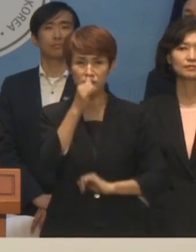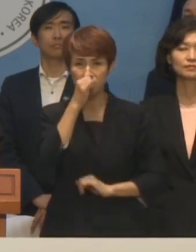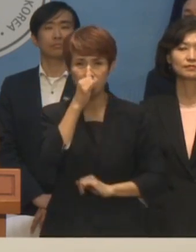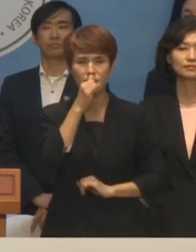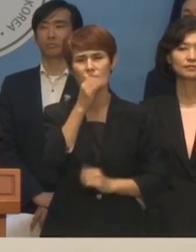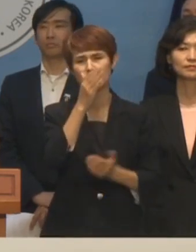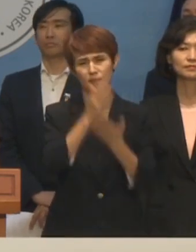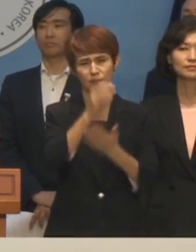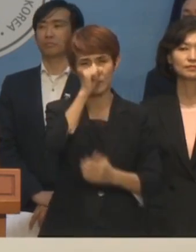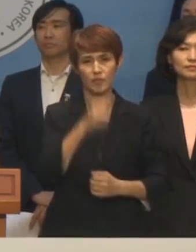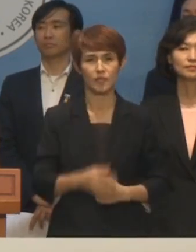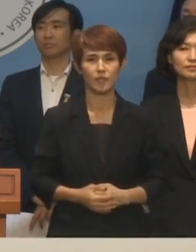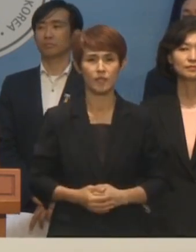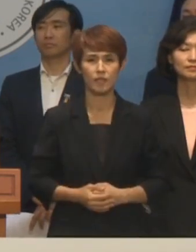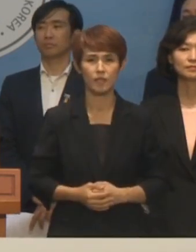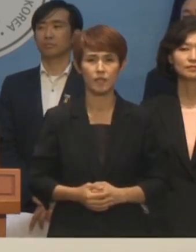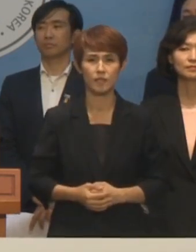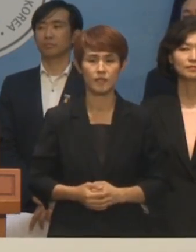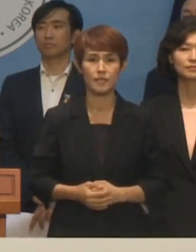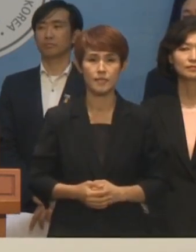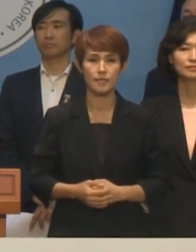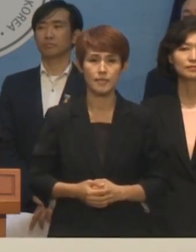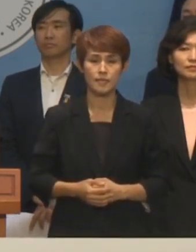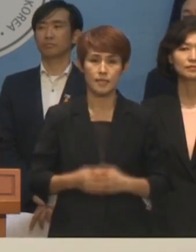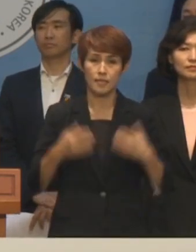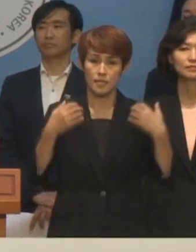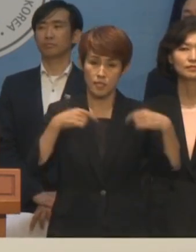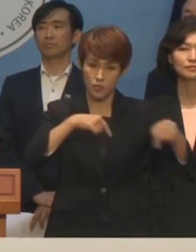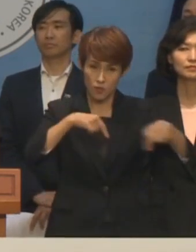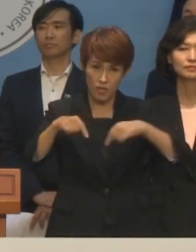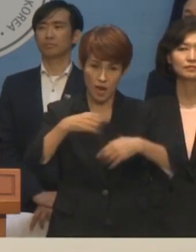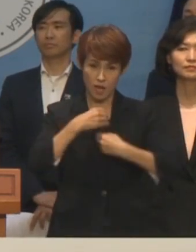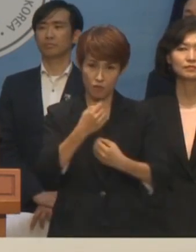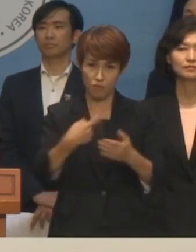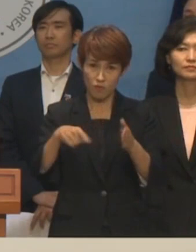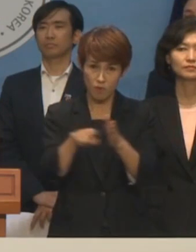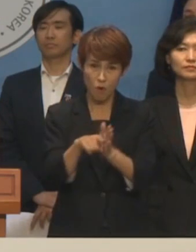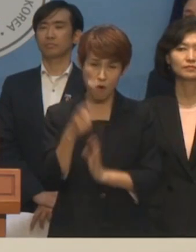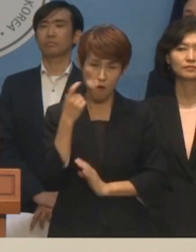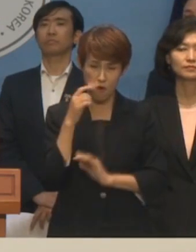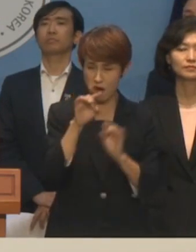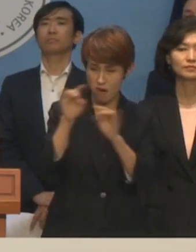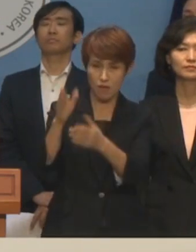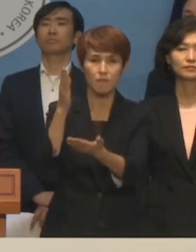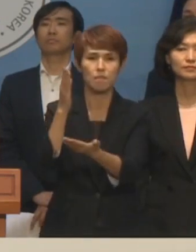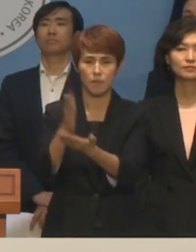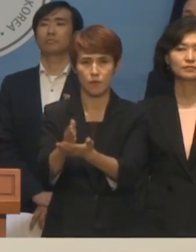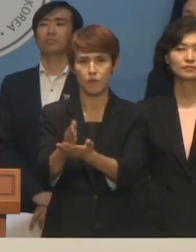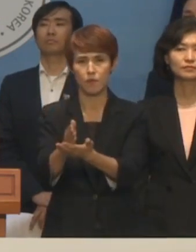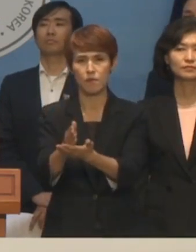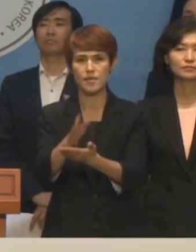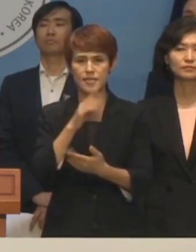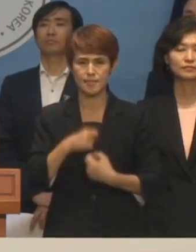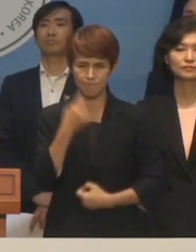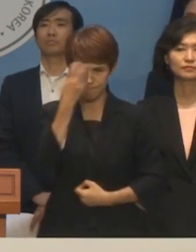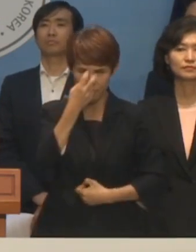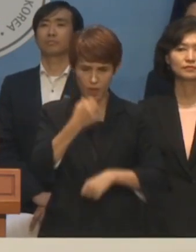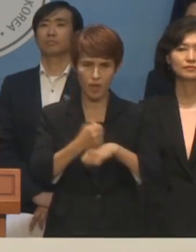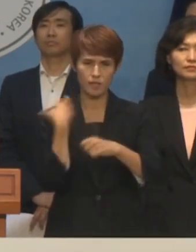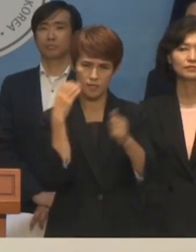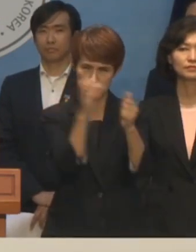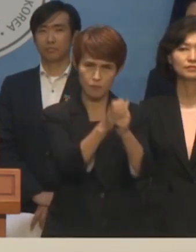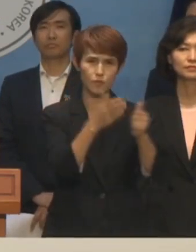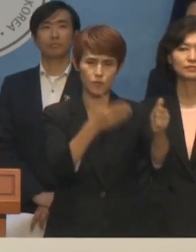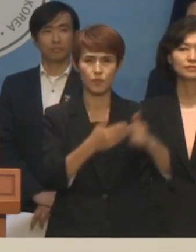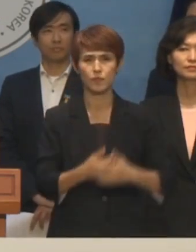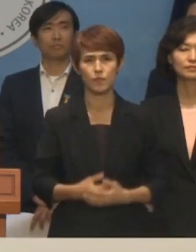안위를 진심으로 걱정한다면 거짓과 거부로 국민들을 속일 것이 아니라 진실을 밝히는 일에 책임을